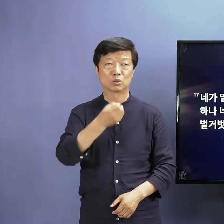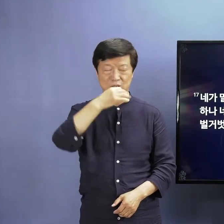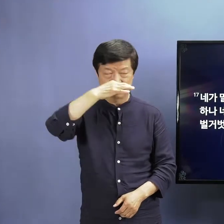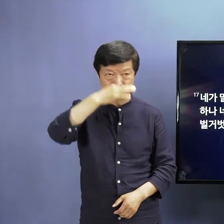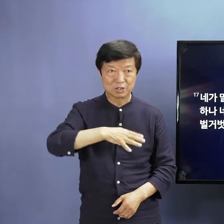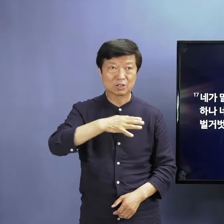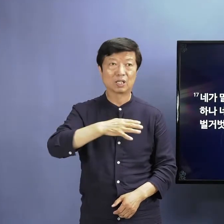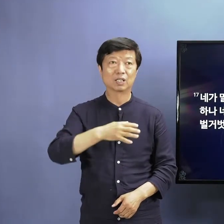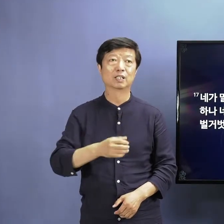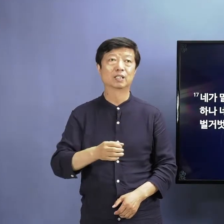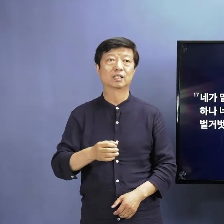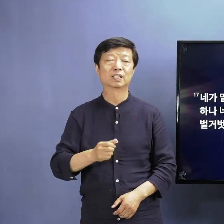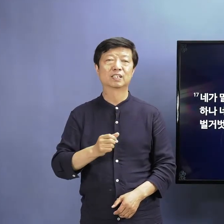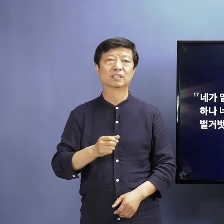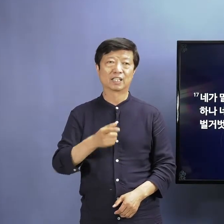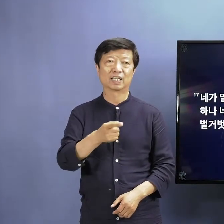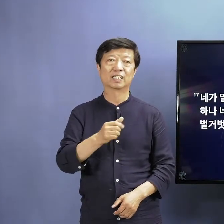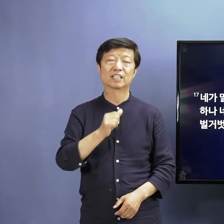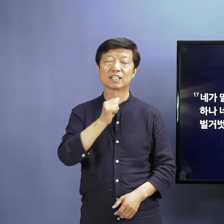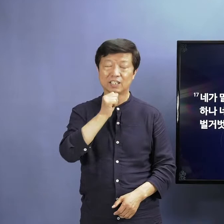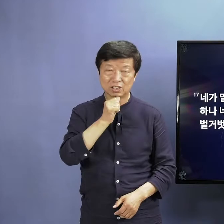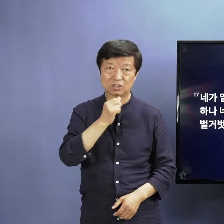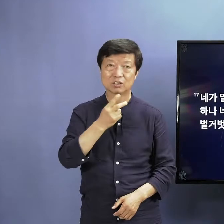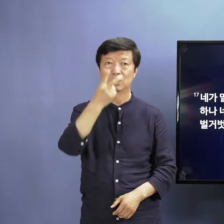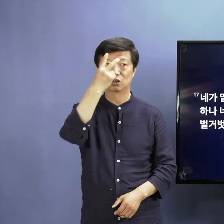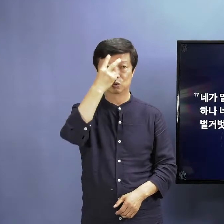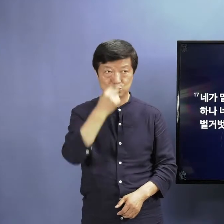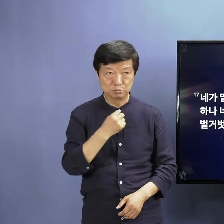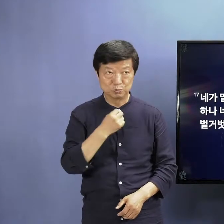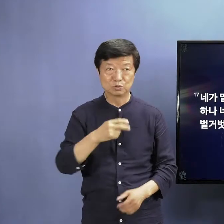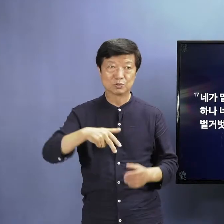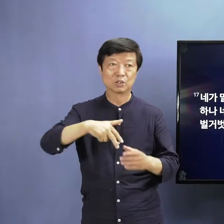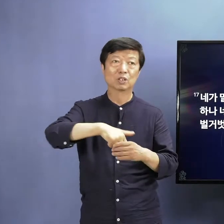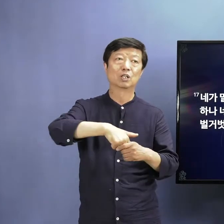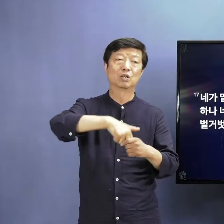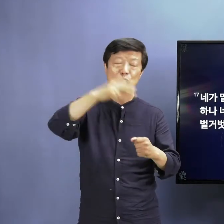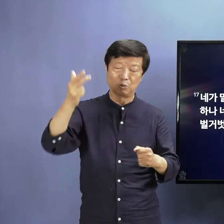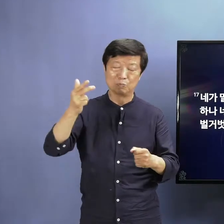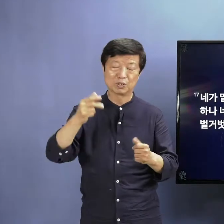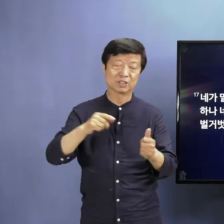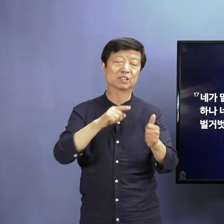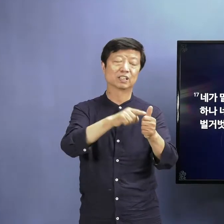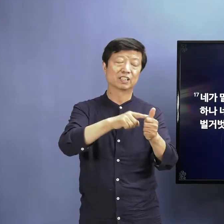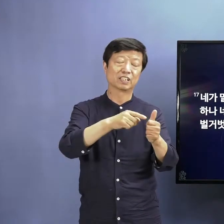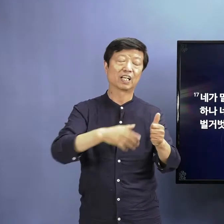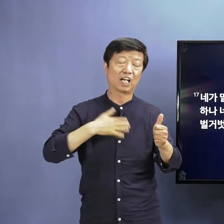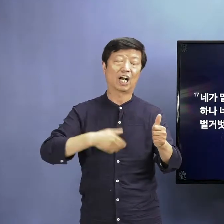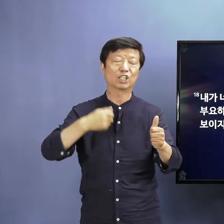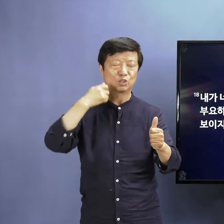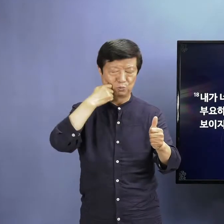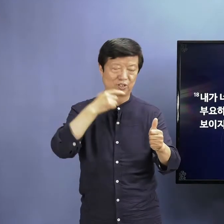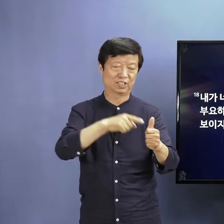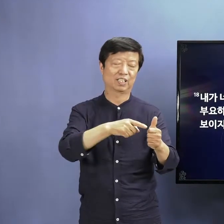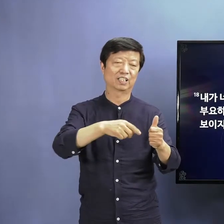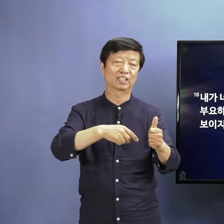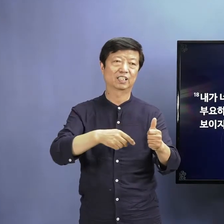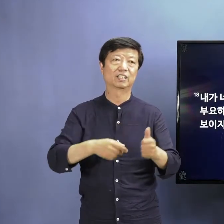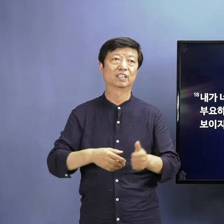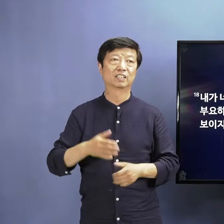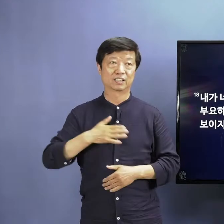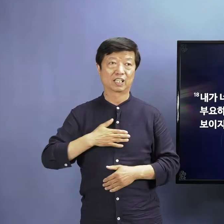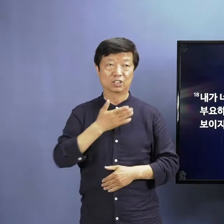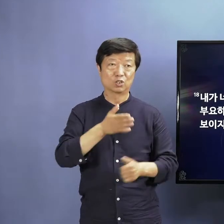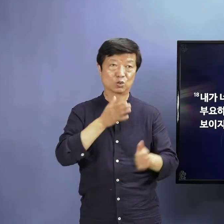곤고한 것과 가련한 것과 가난한 것과 눈먼 것과 벌거벗은 것을 알지 못하는도다. 내가